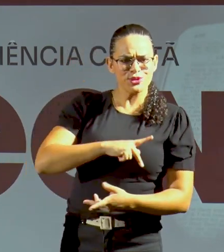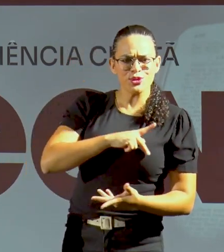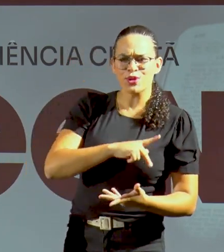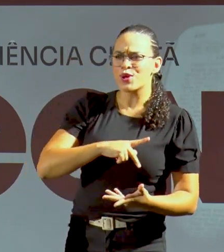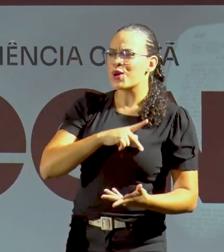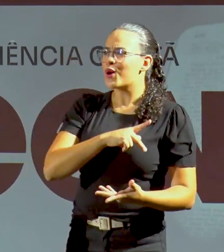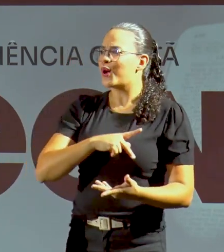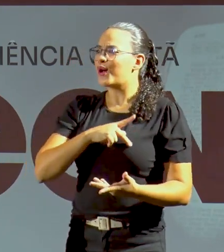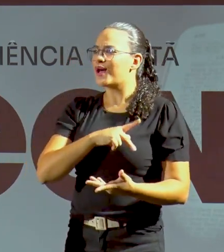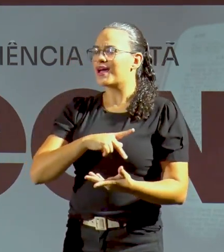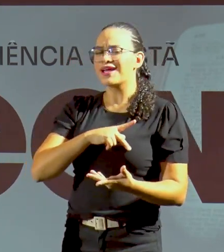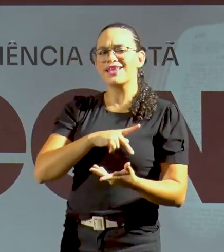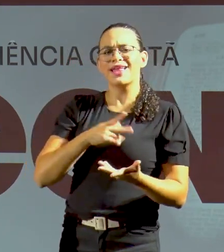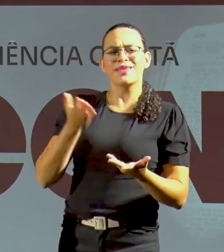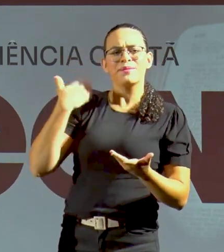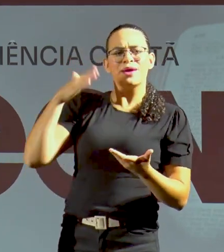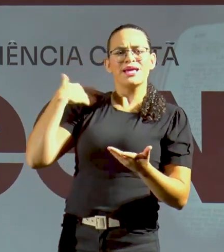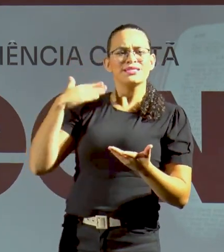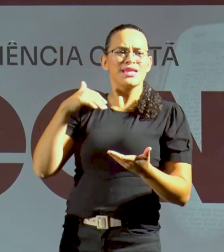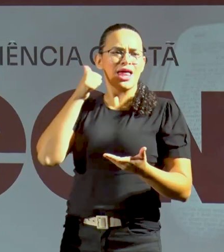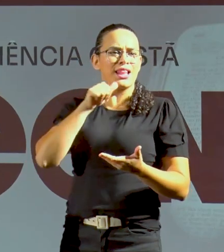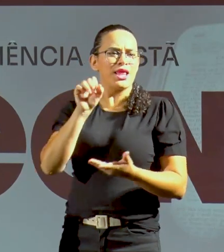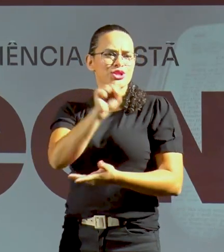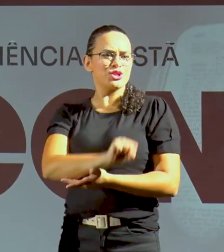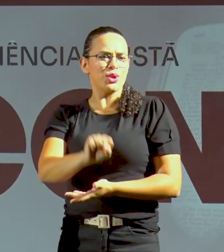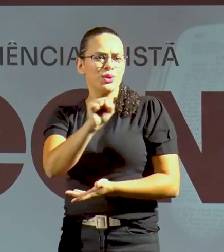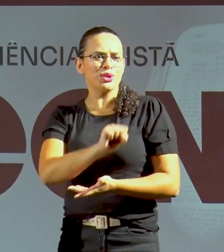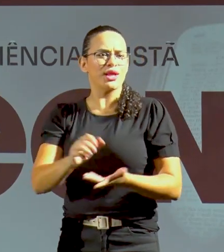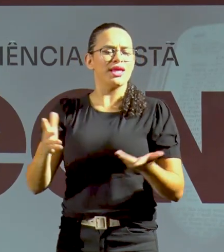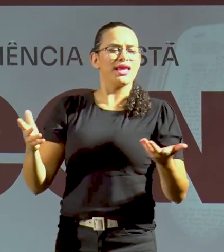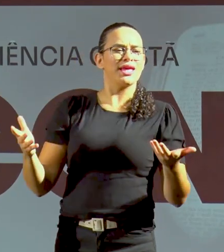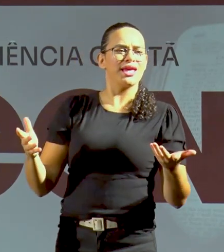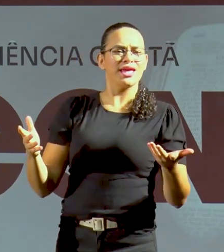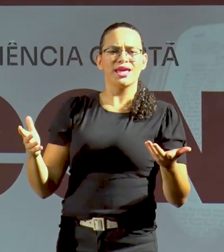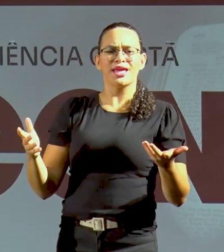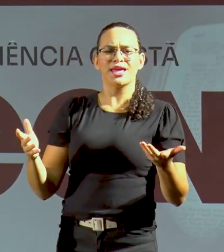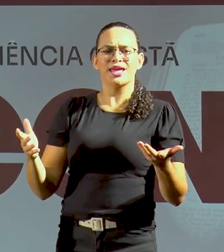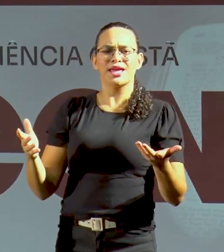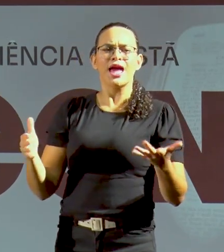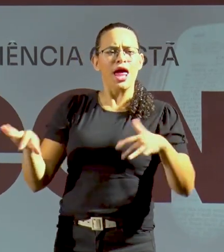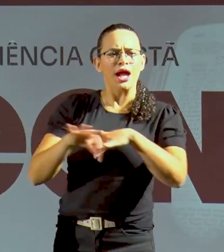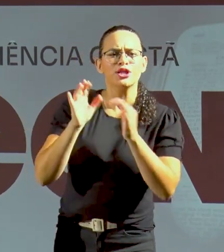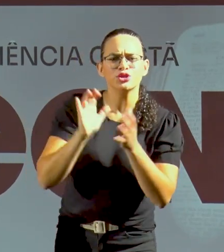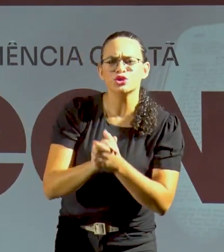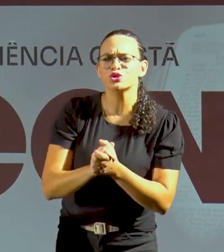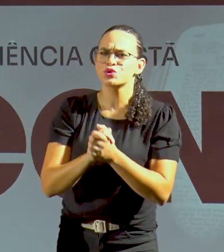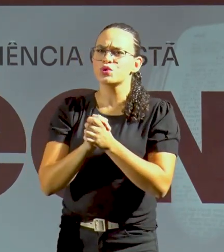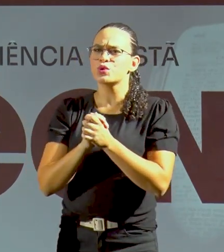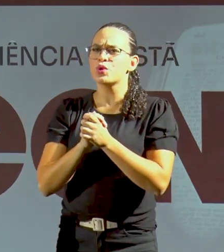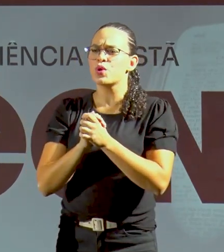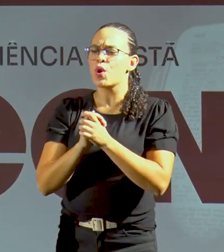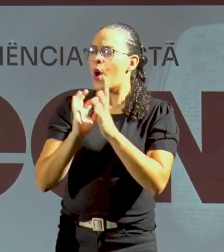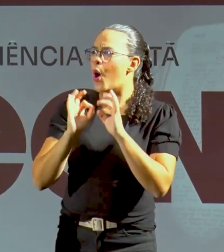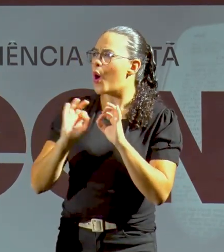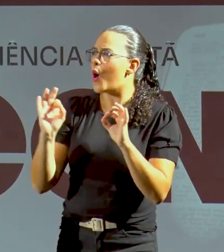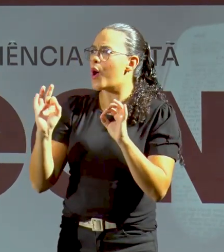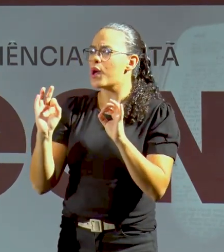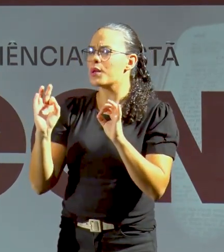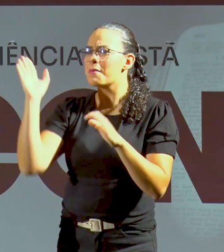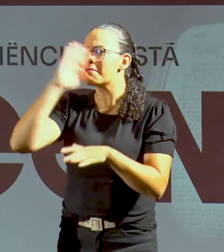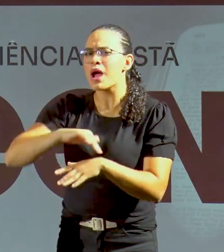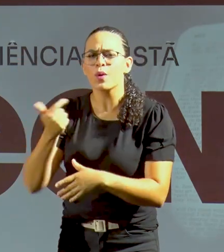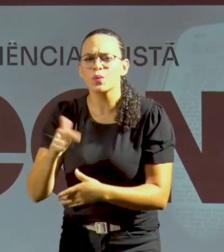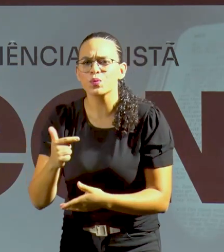não era comprometido ela também não ele também não cara eu não vi mal